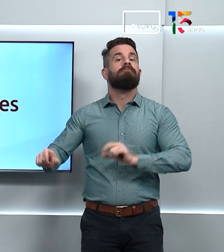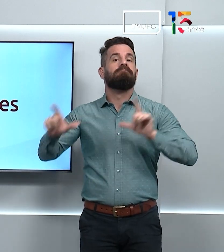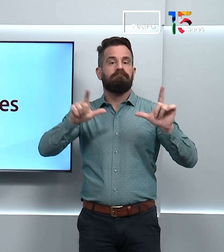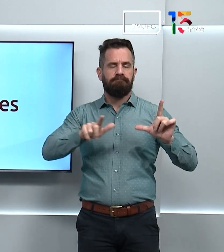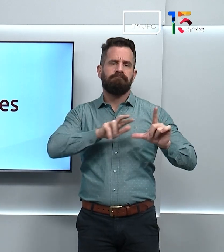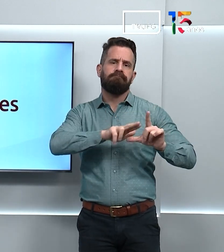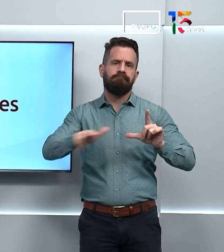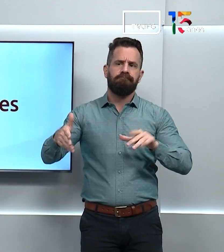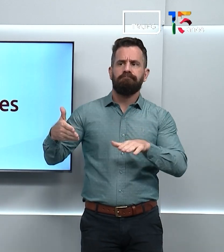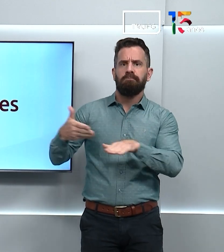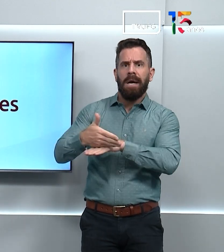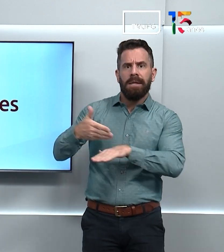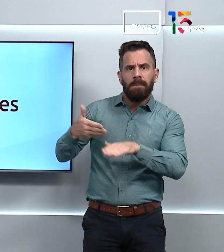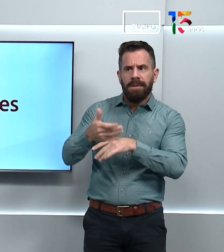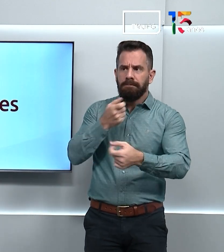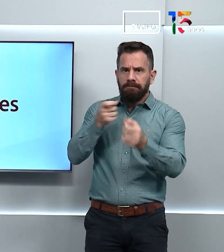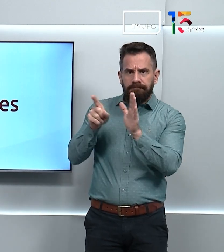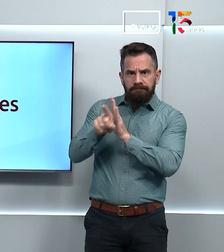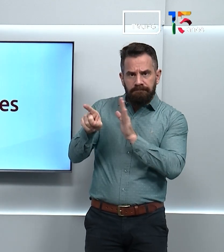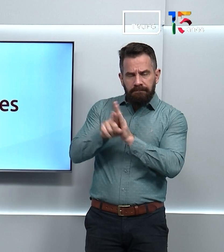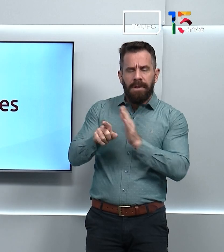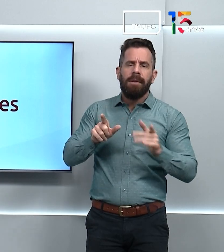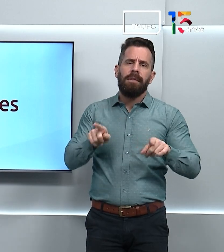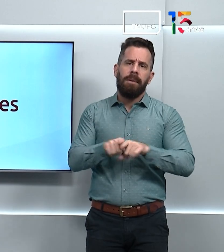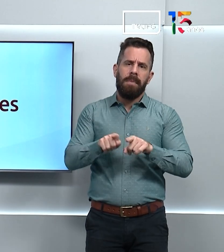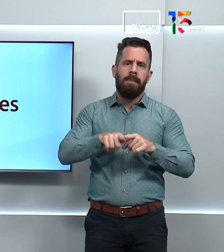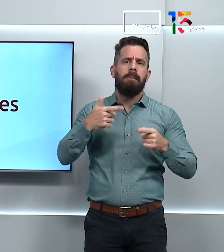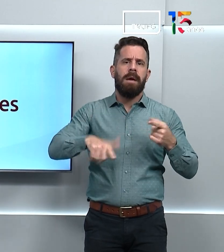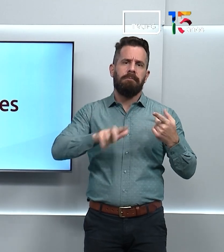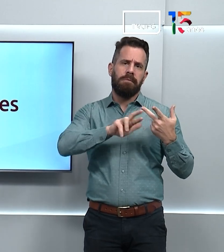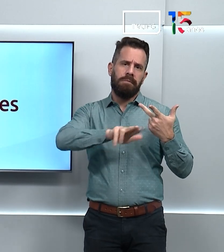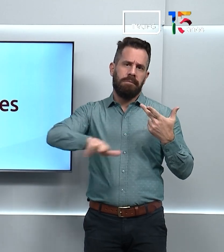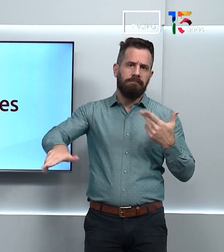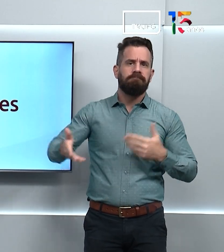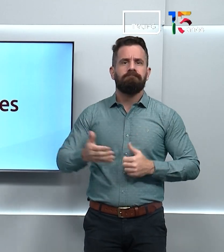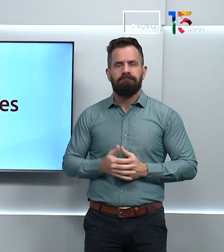ao vivo, o nosso link e também os conteúdos de vídeo de hoje.